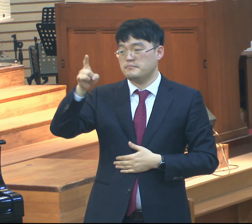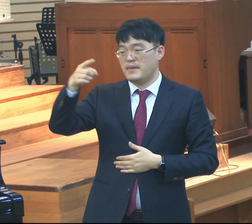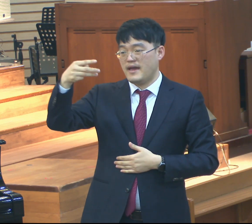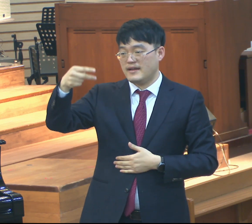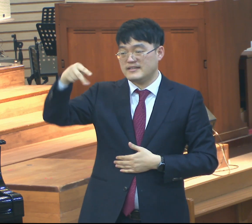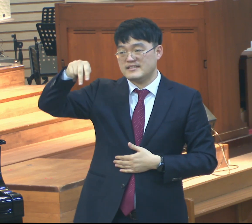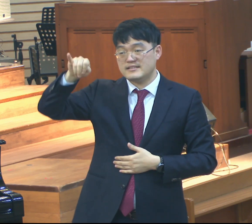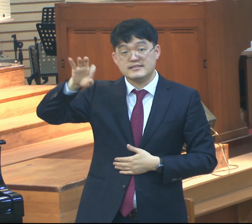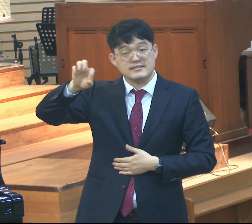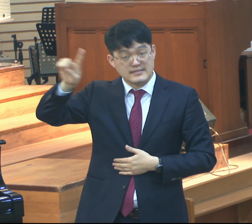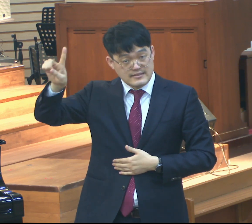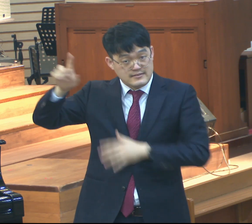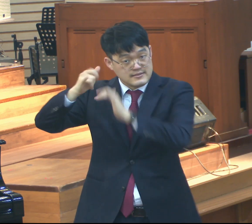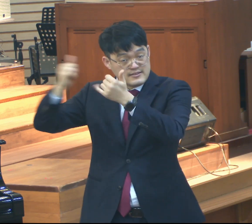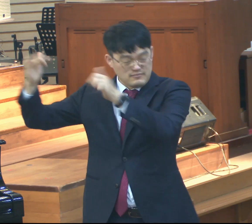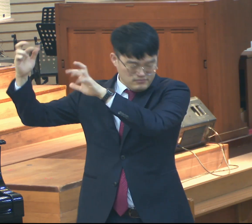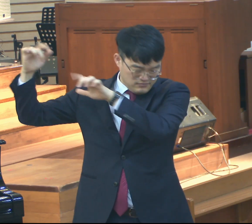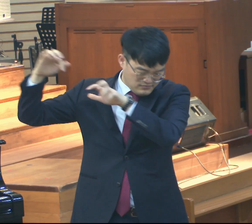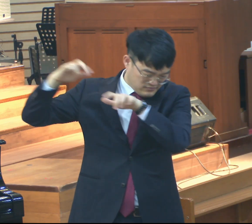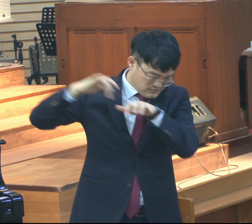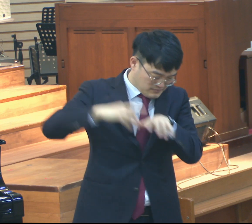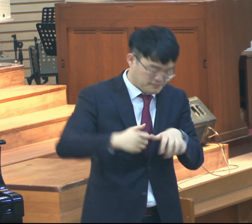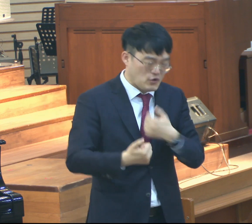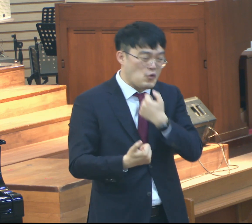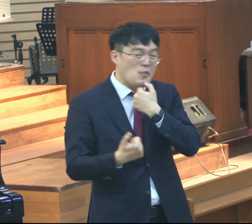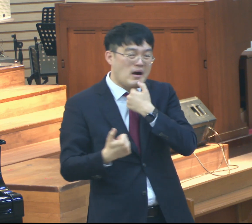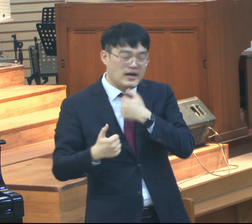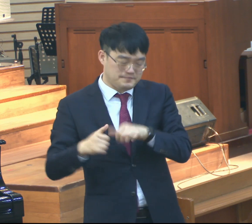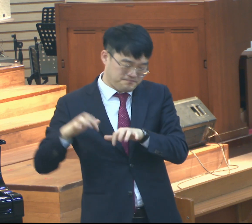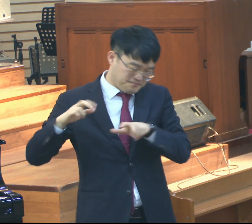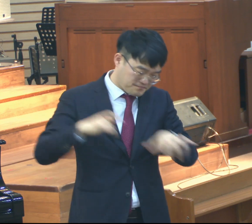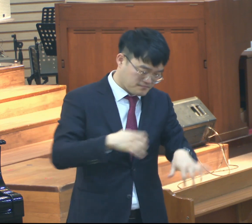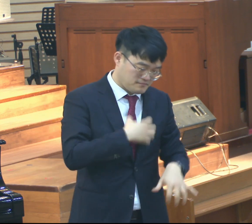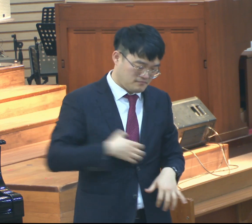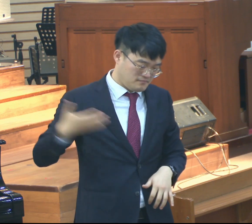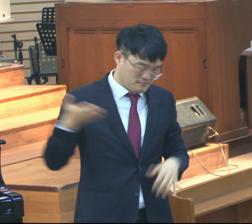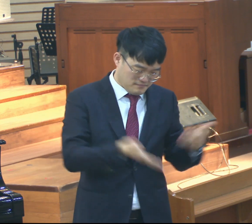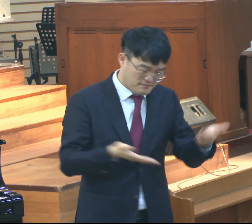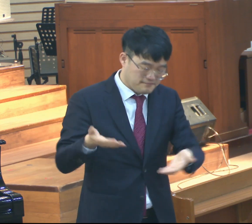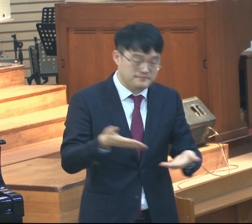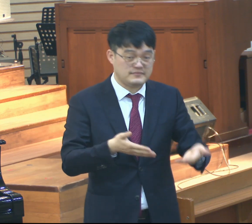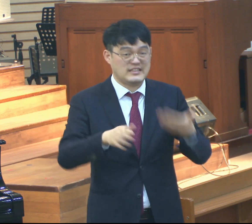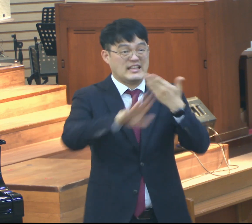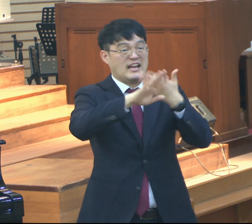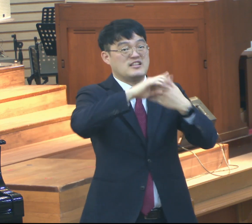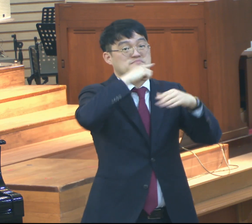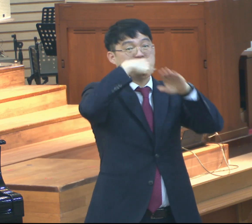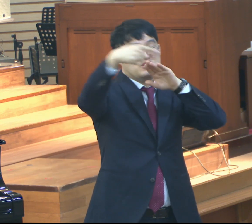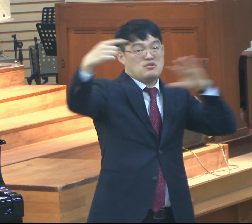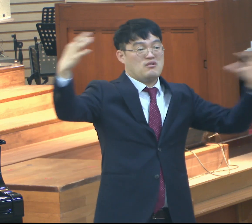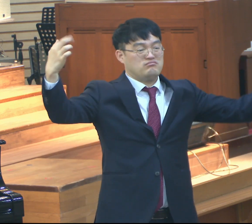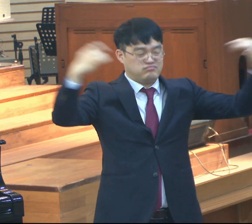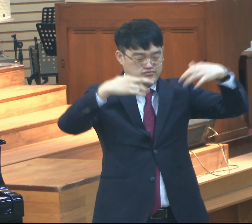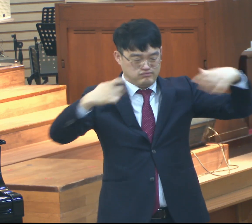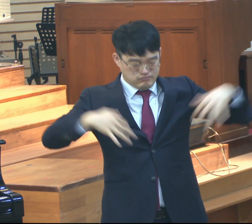괴롭히는 게르만족, 고트족, 그리고 프랑크족, 반달족의 침략으로 로마는 서서히